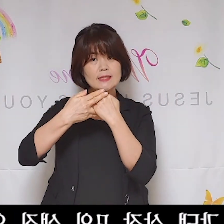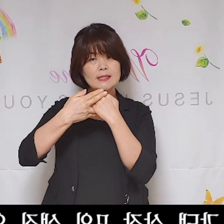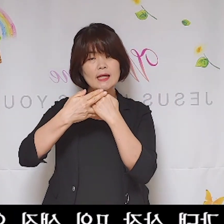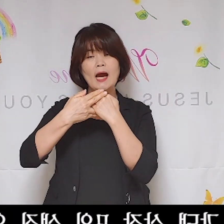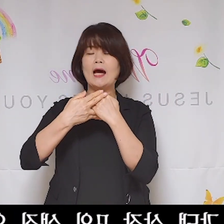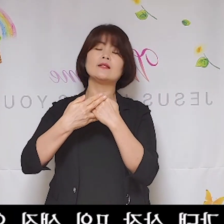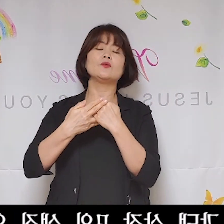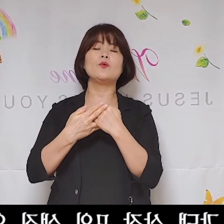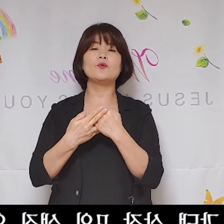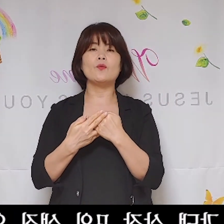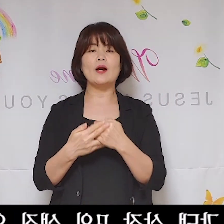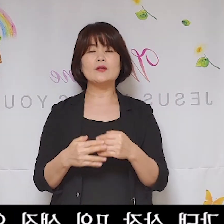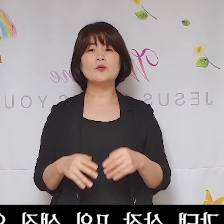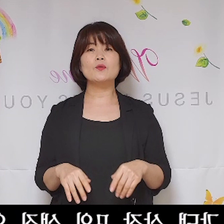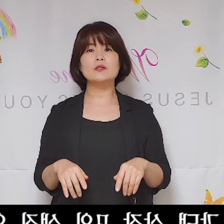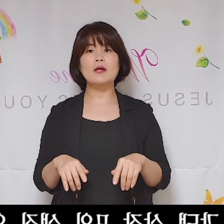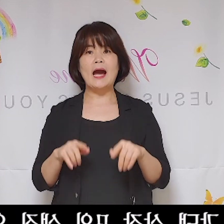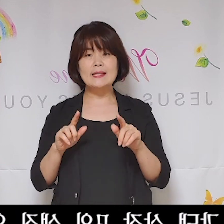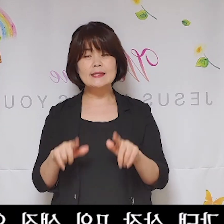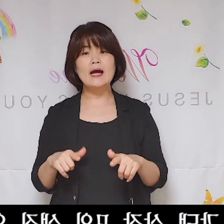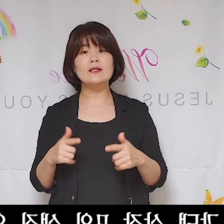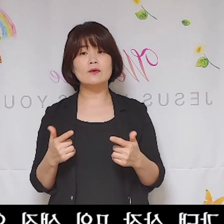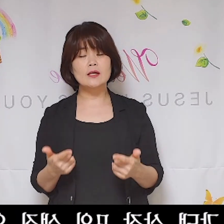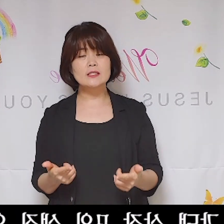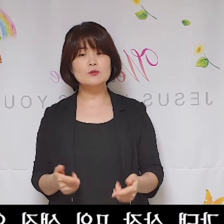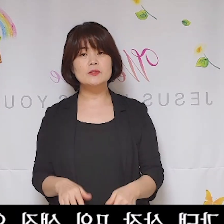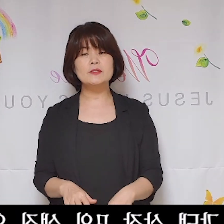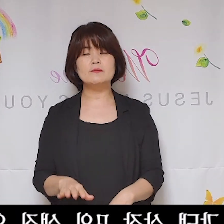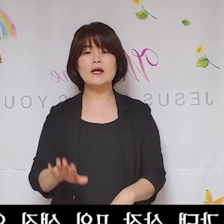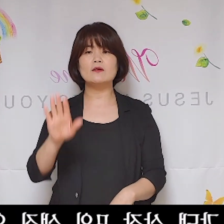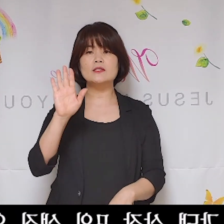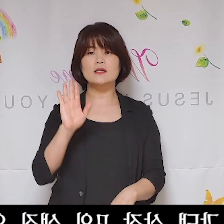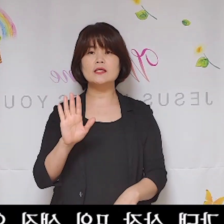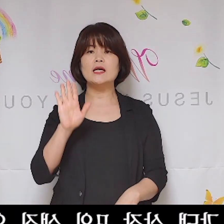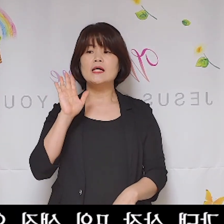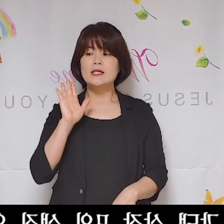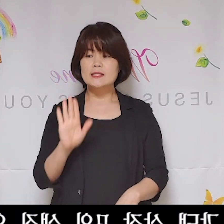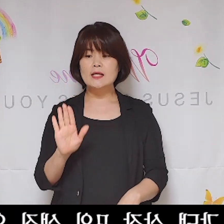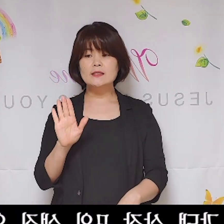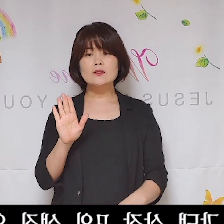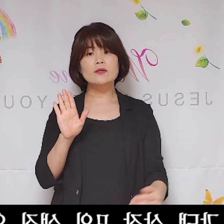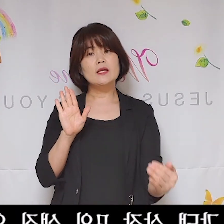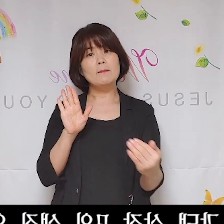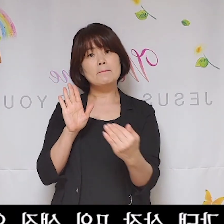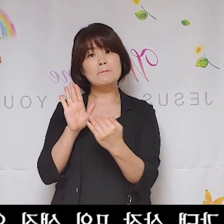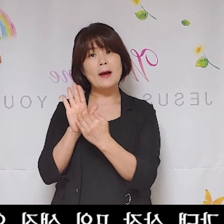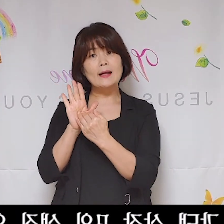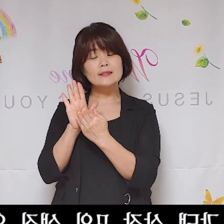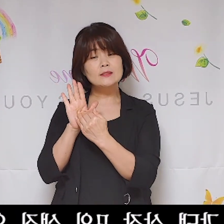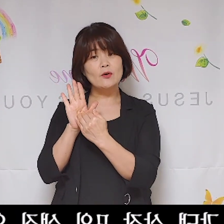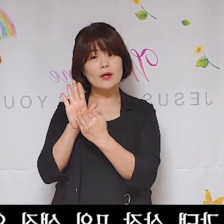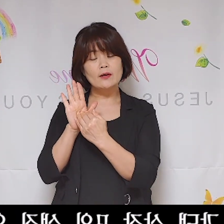새지 않도록이면 않다 이렇게 하시고 싶지만 여기서는 새는 거를 막는 거예요.